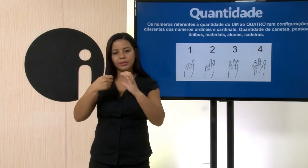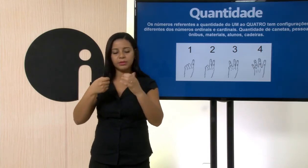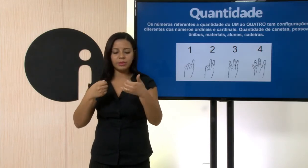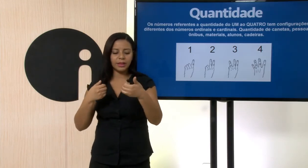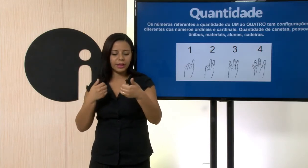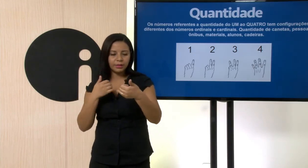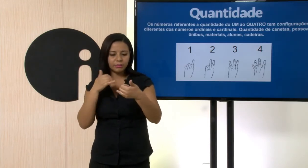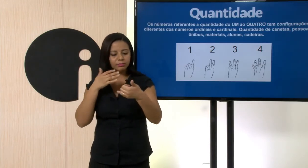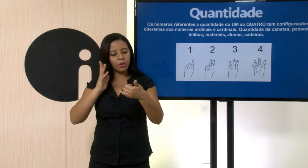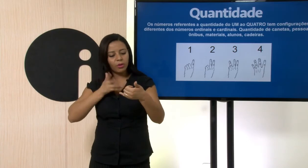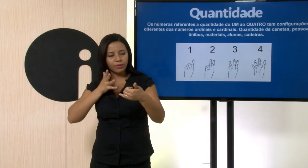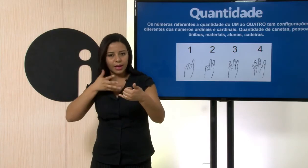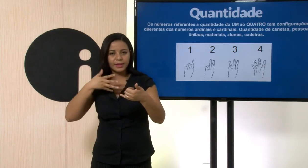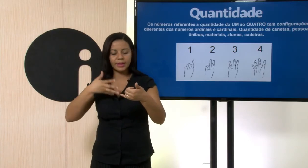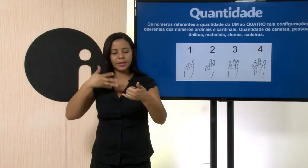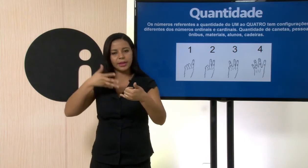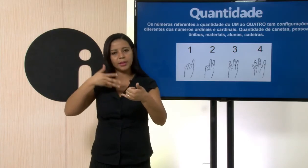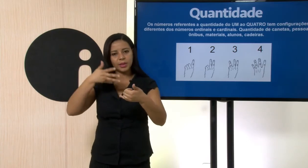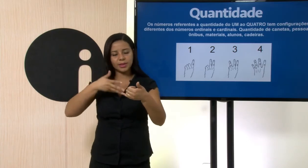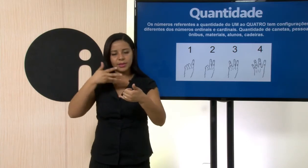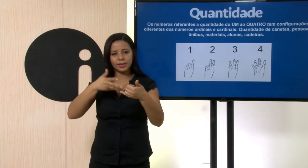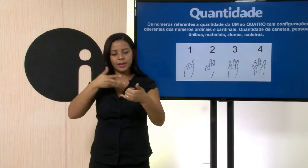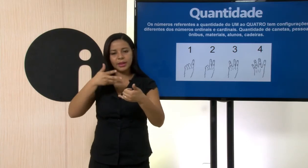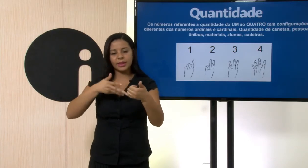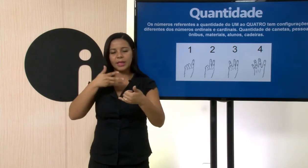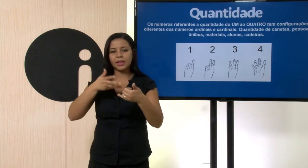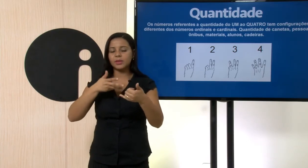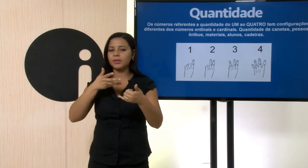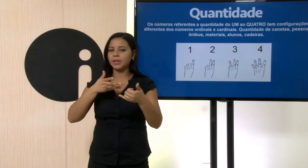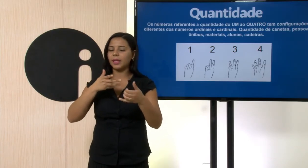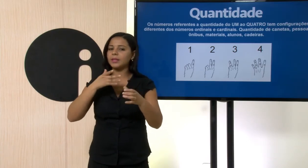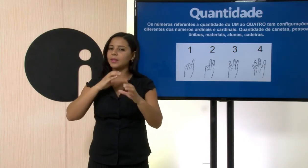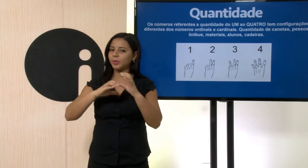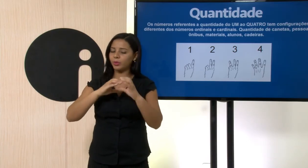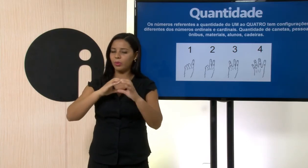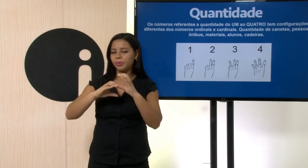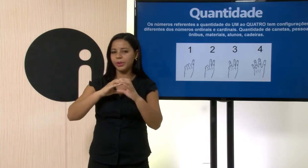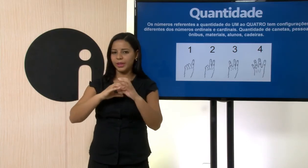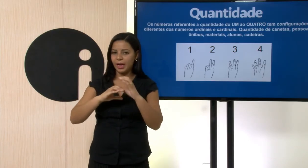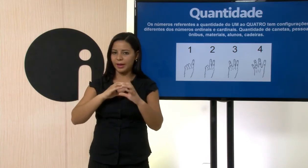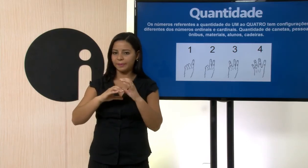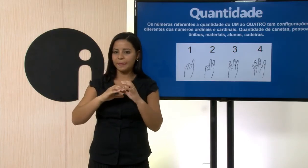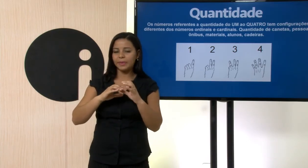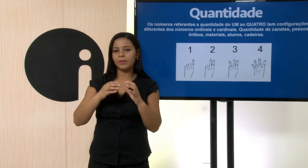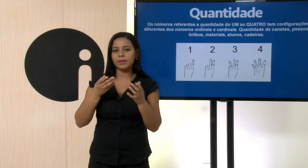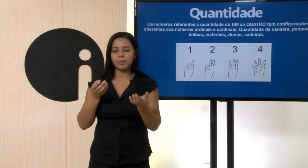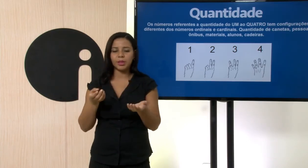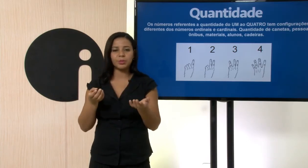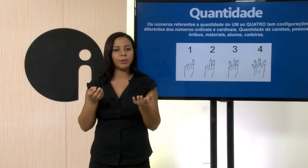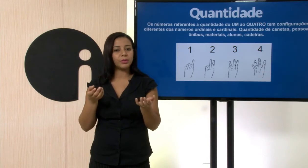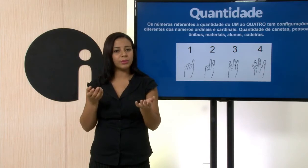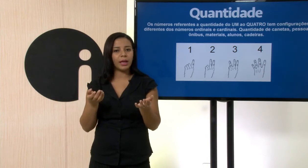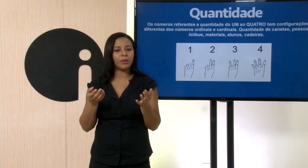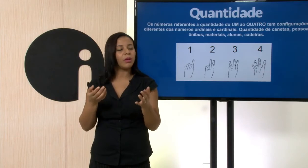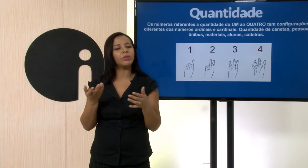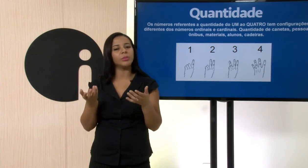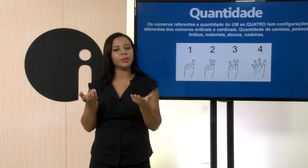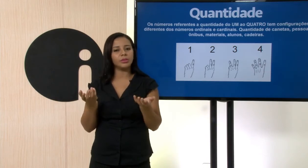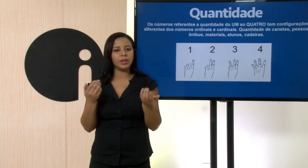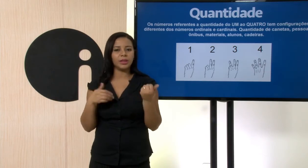gravam e conversam em Libras e aí eles conseguem se comunicar. Então, você pode perguntar qual o número do